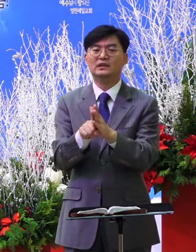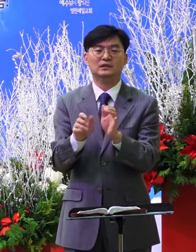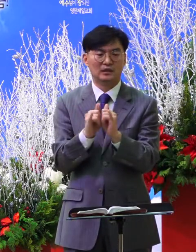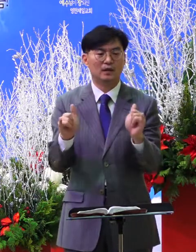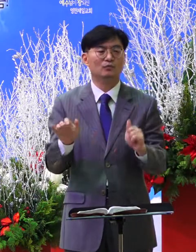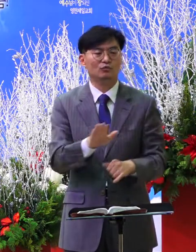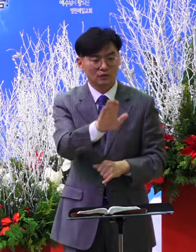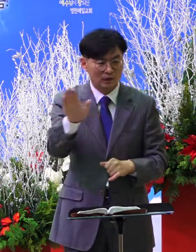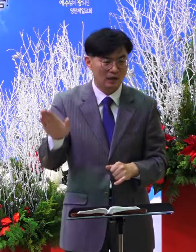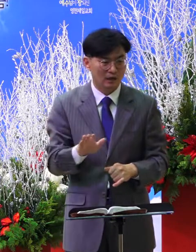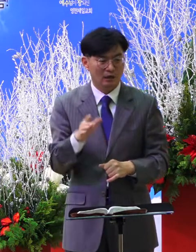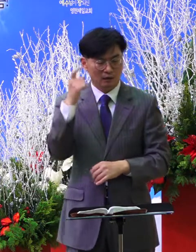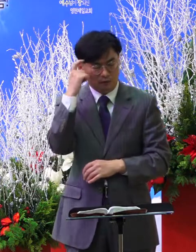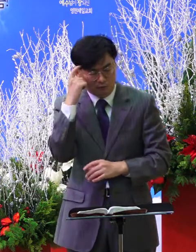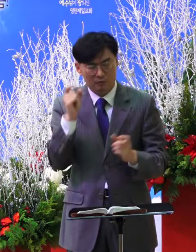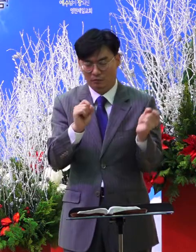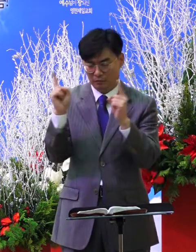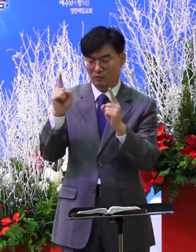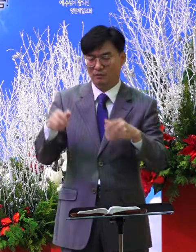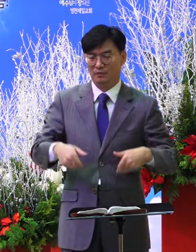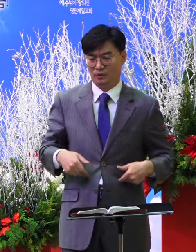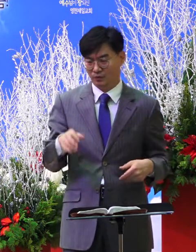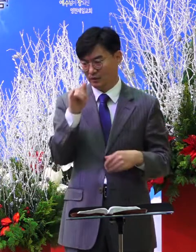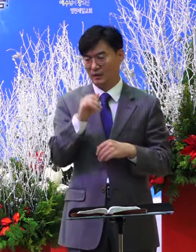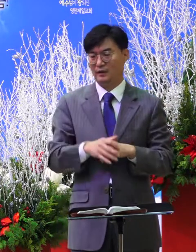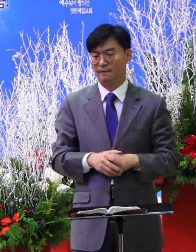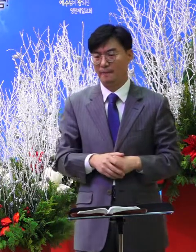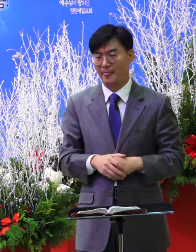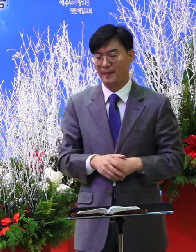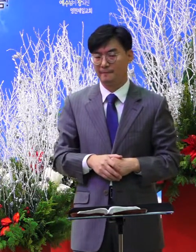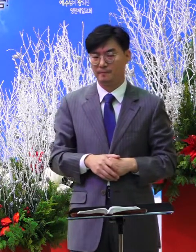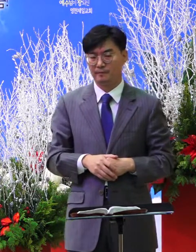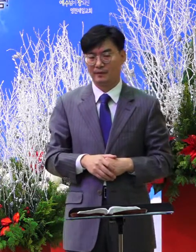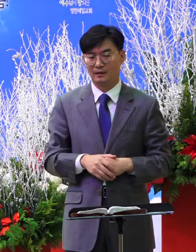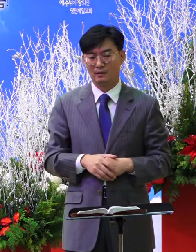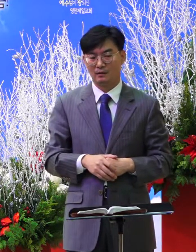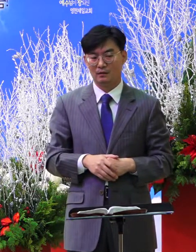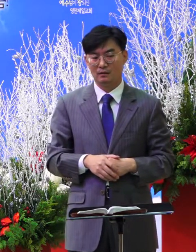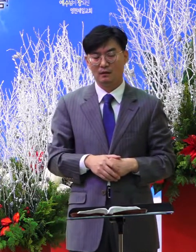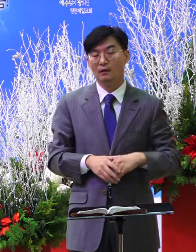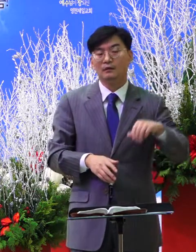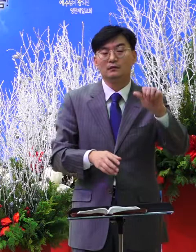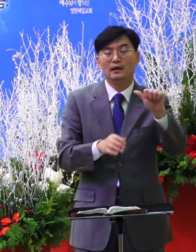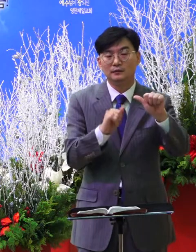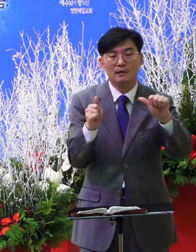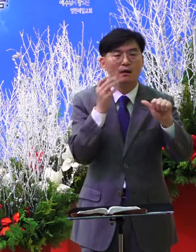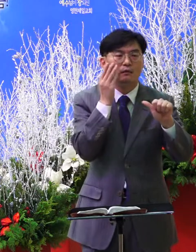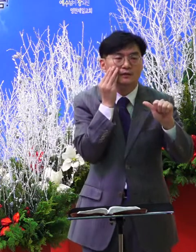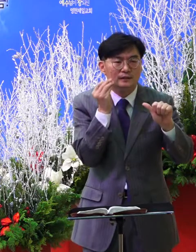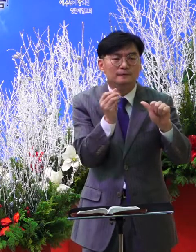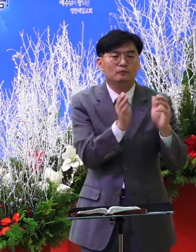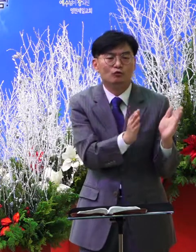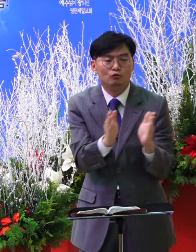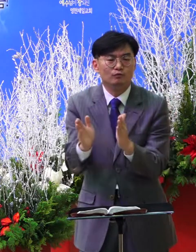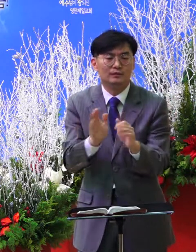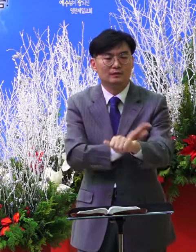미련한 다섯 처녀들도 신랑을 기다렸습니다. 그런데 기름을 준비하지 못해서 혼인잔치에는 들어가지